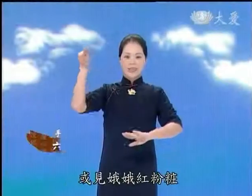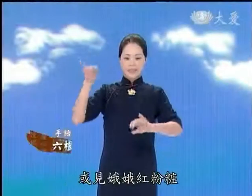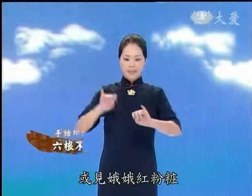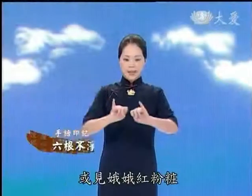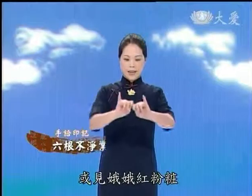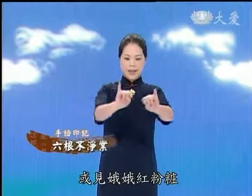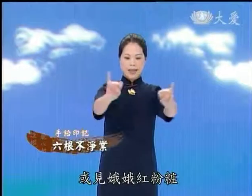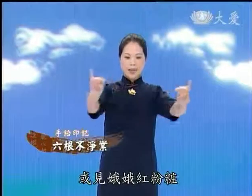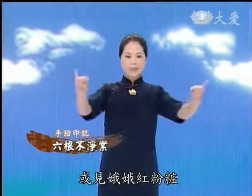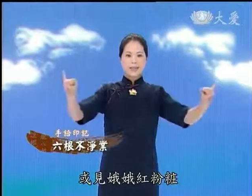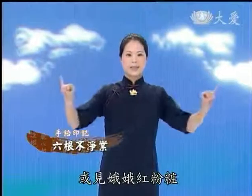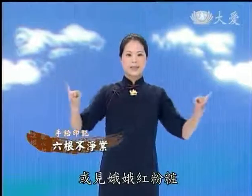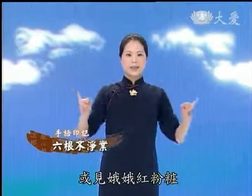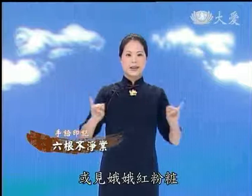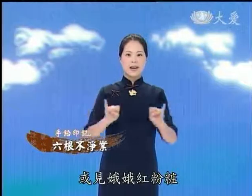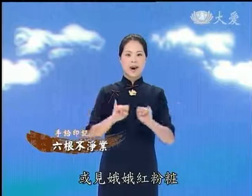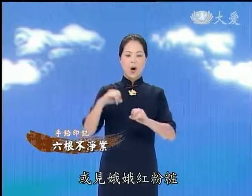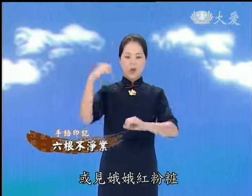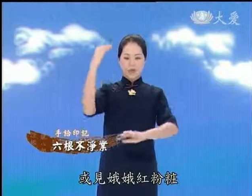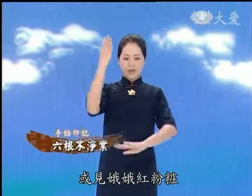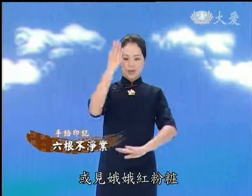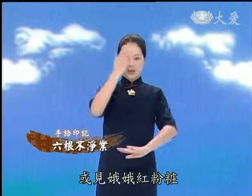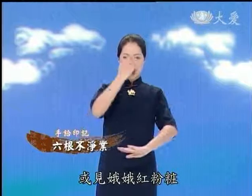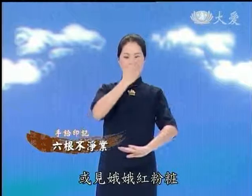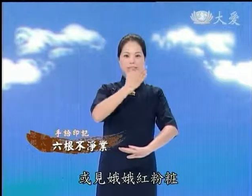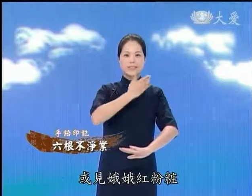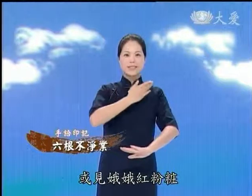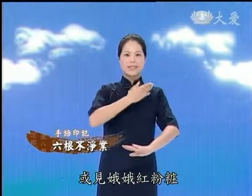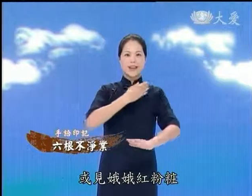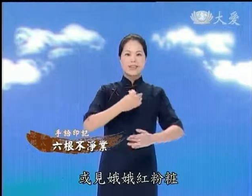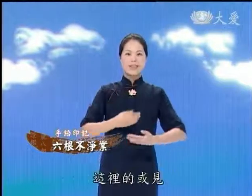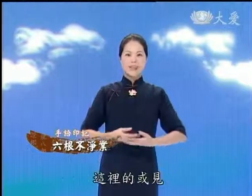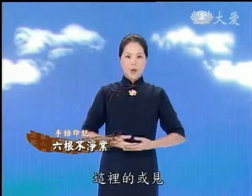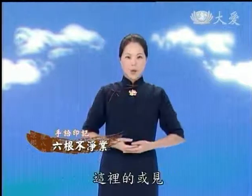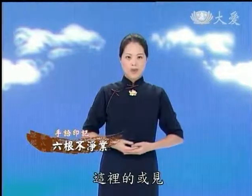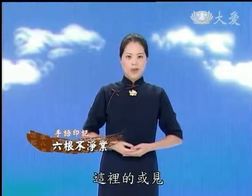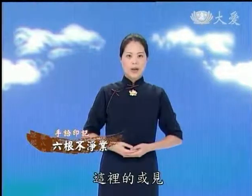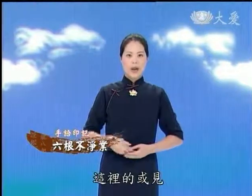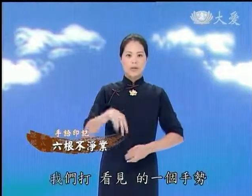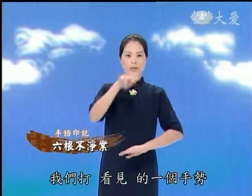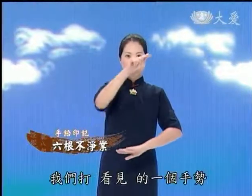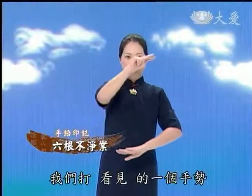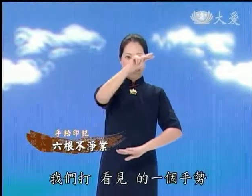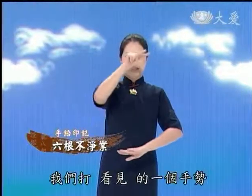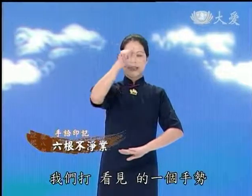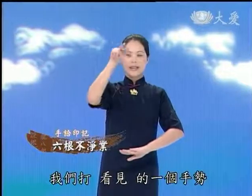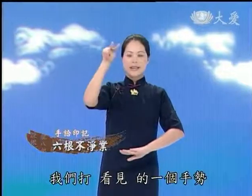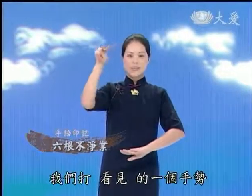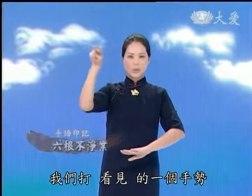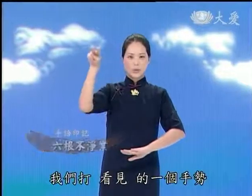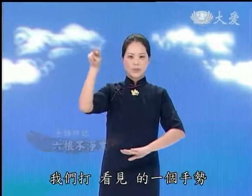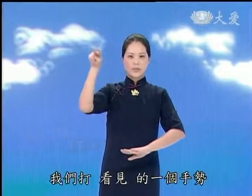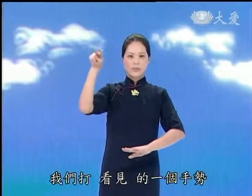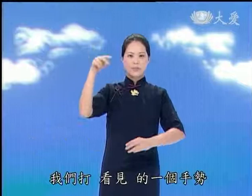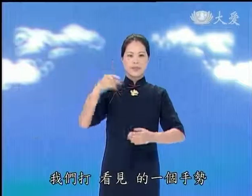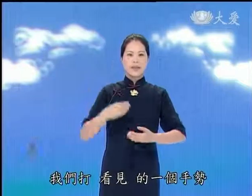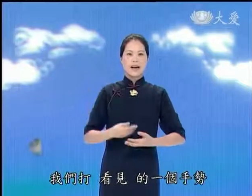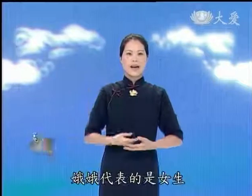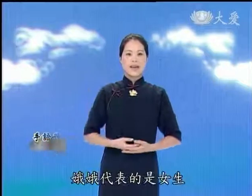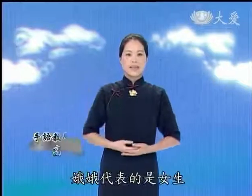见鹅鹅红粉妆。这里的霍见，我们打看见的一个手势，鹅鹅